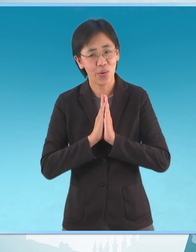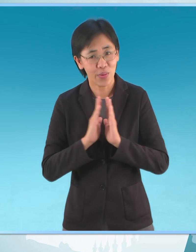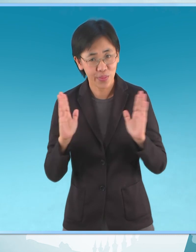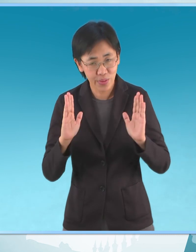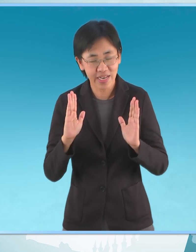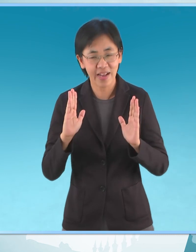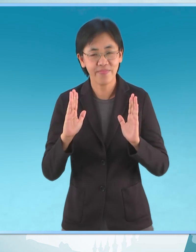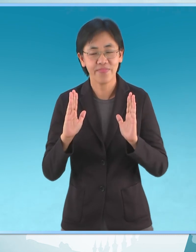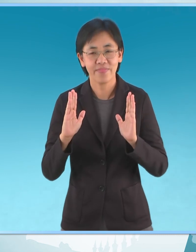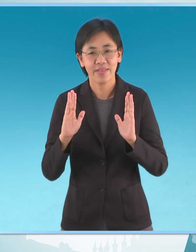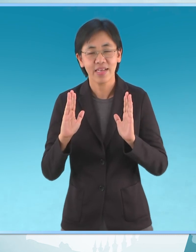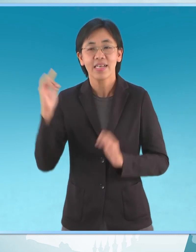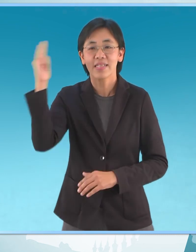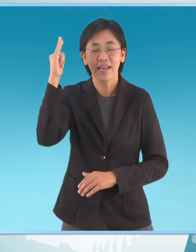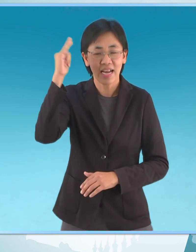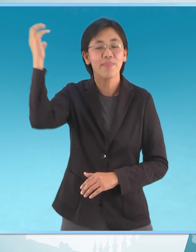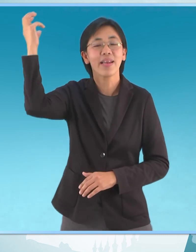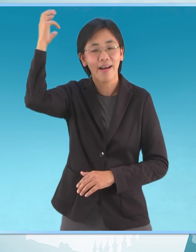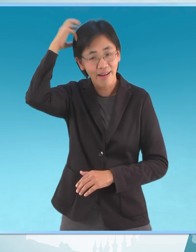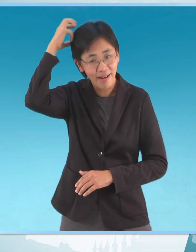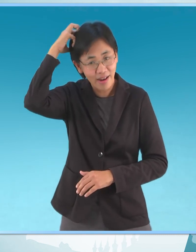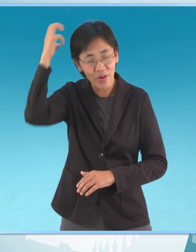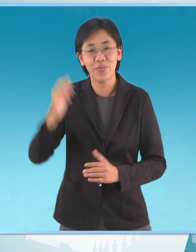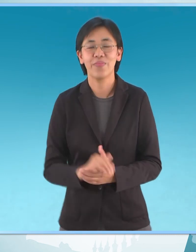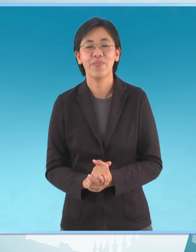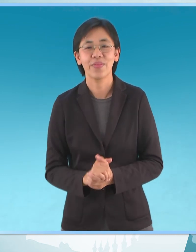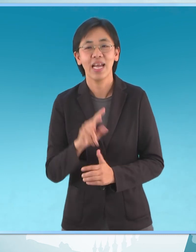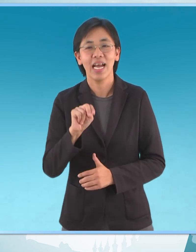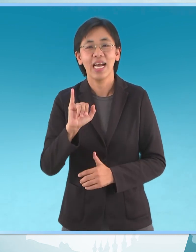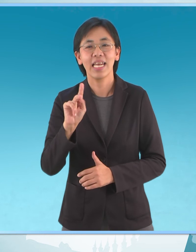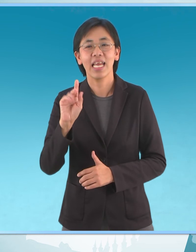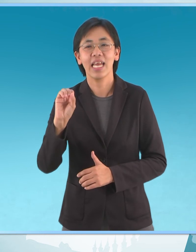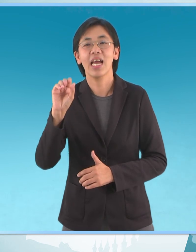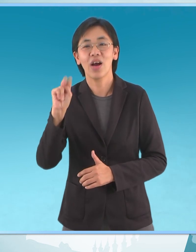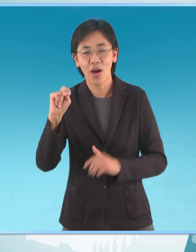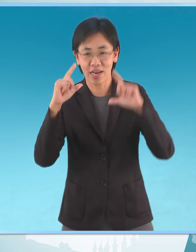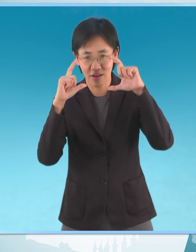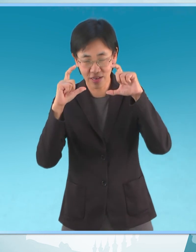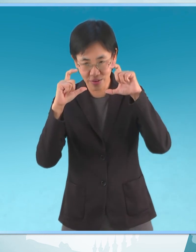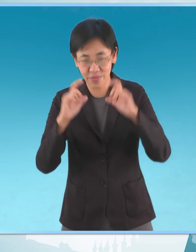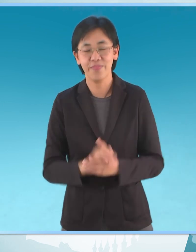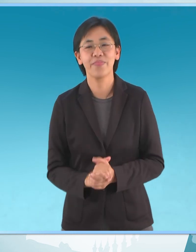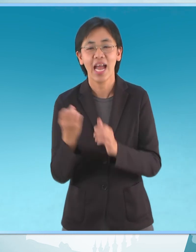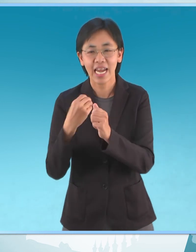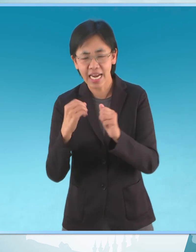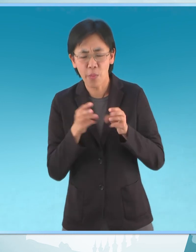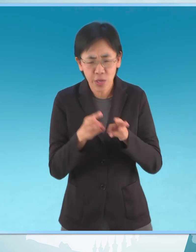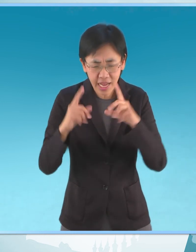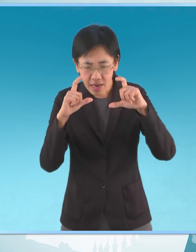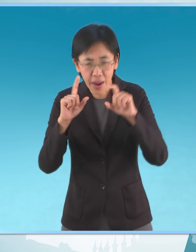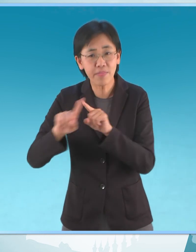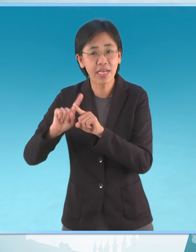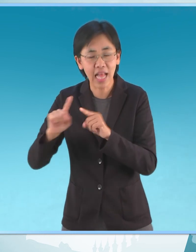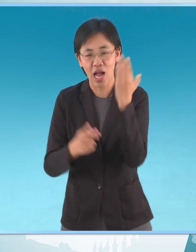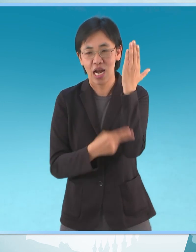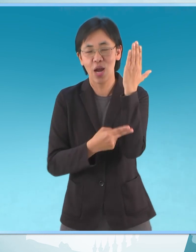องขอขอบคุณเพื่อนร่วมเดินทางของเราสายการบินลาวแอร์ไลน์นิคอนเซลประเทศไทยจำกัดนะครับโฟโต้ฮัทกรุ๊ปและโรง